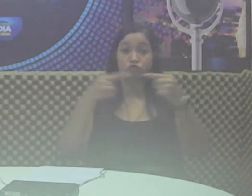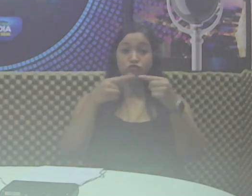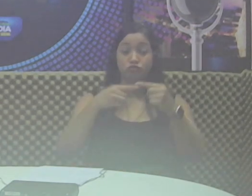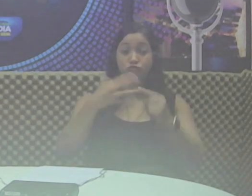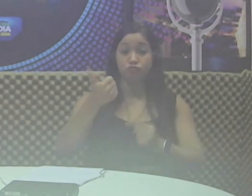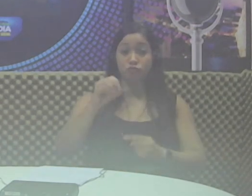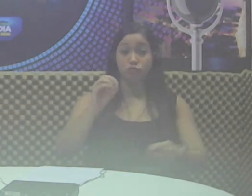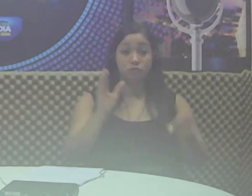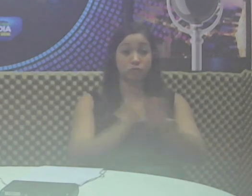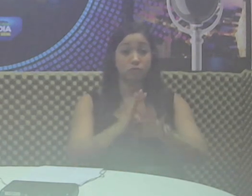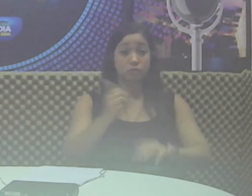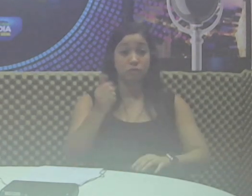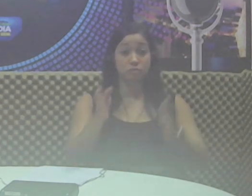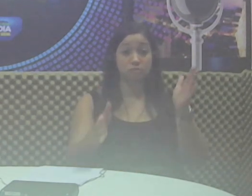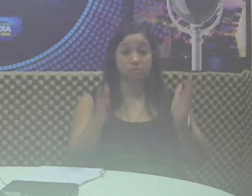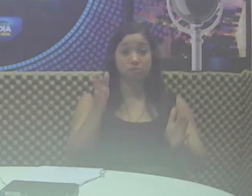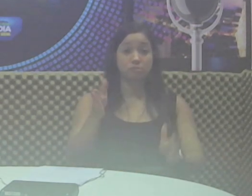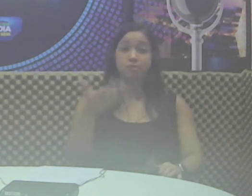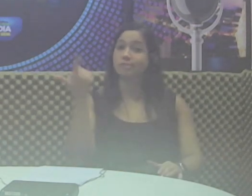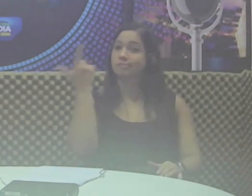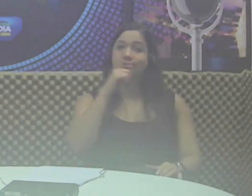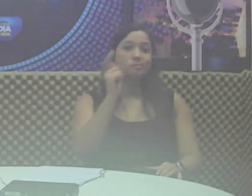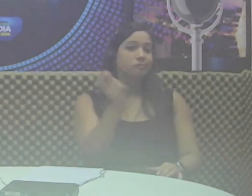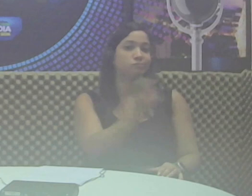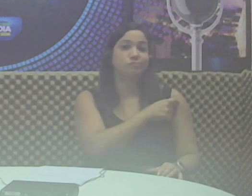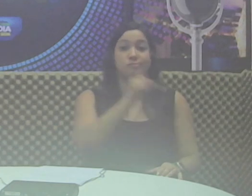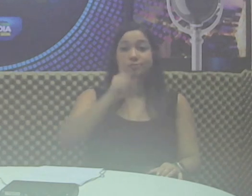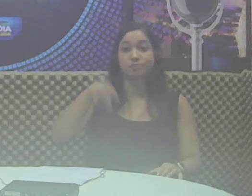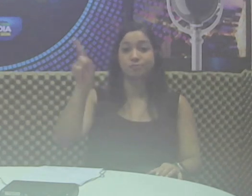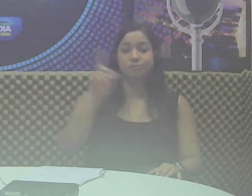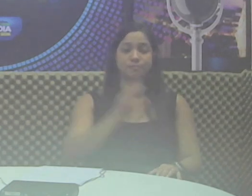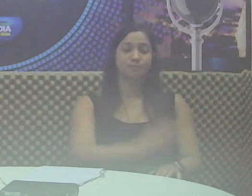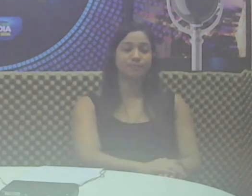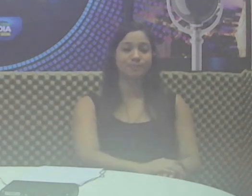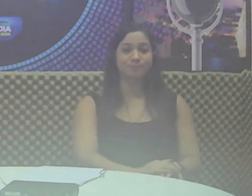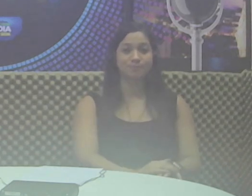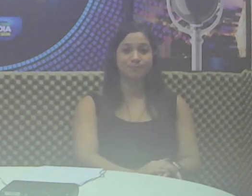14 anos não terão o cadastro validado.